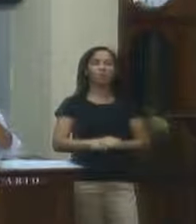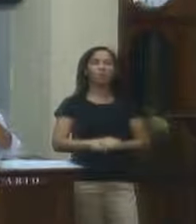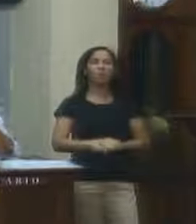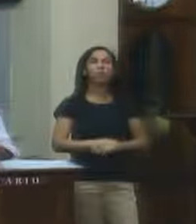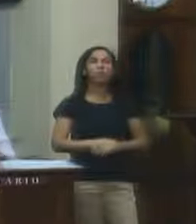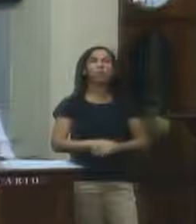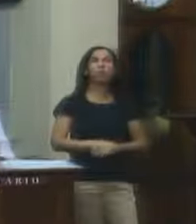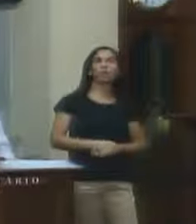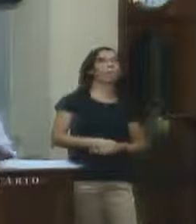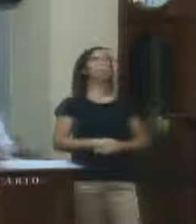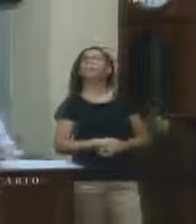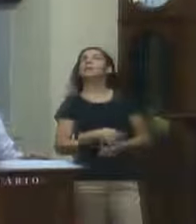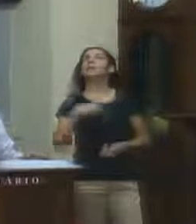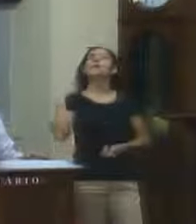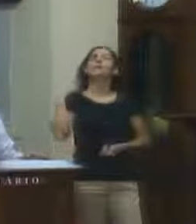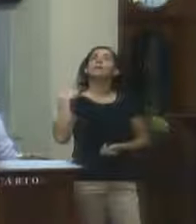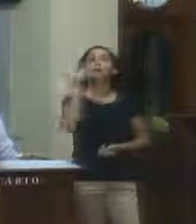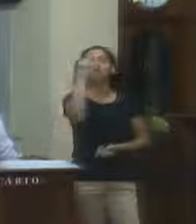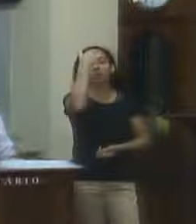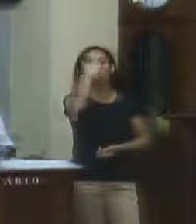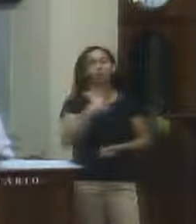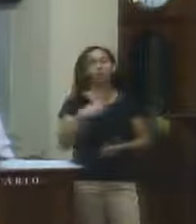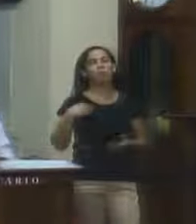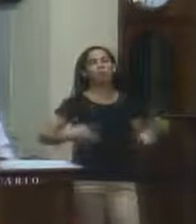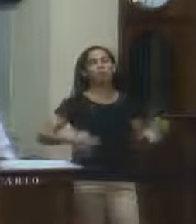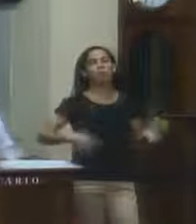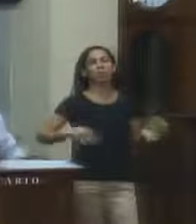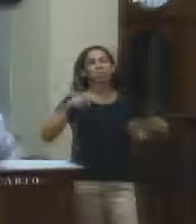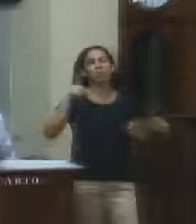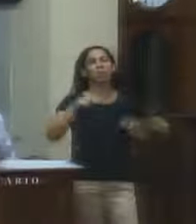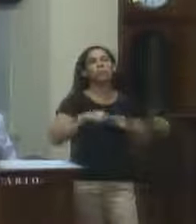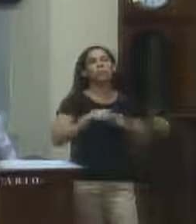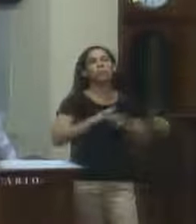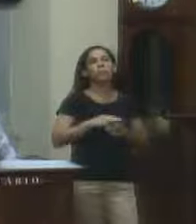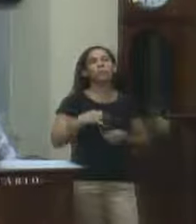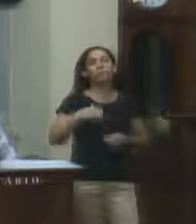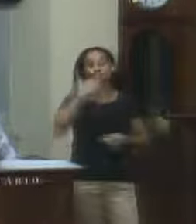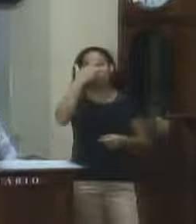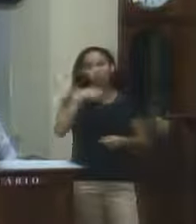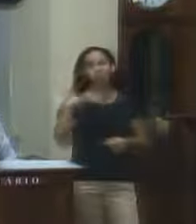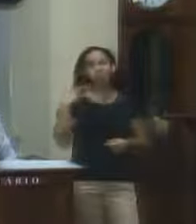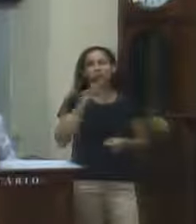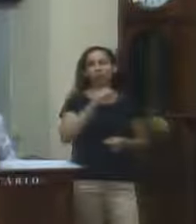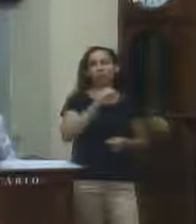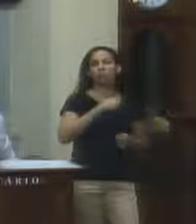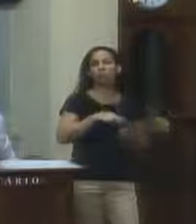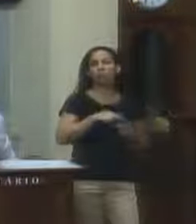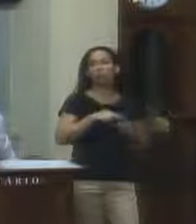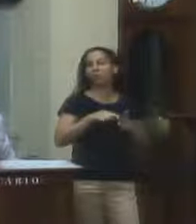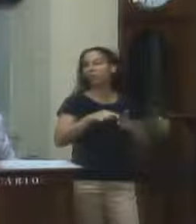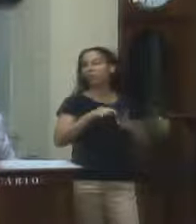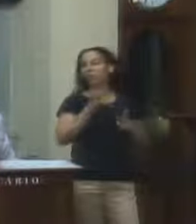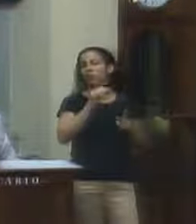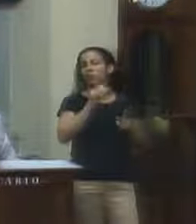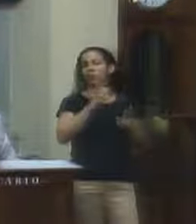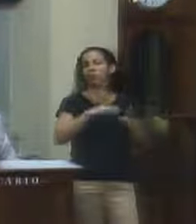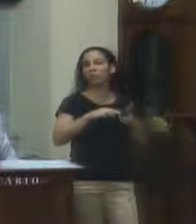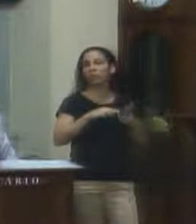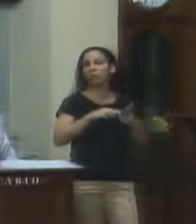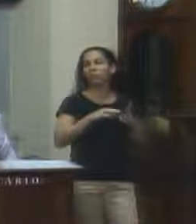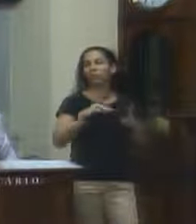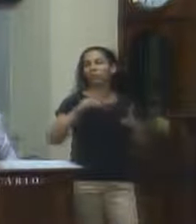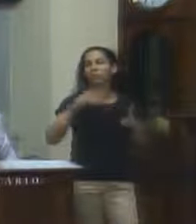como vereador representando o nosso distrito de Conservatória, eu, vereador Fábio Antônio, vereadora Fabiane Vasconcelos